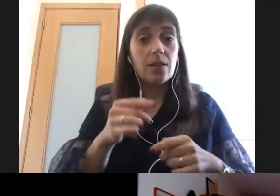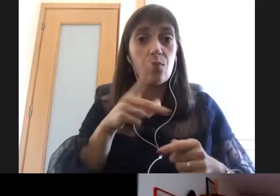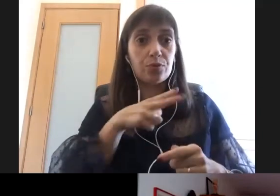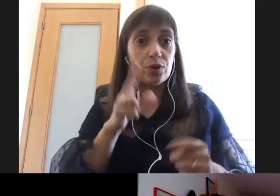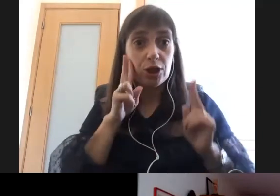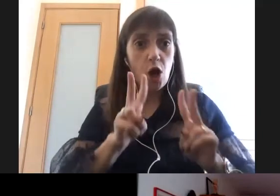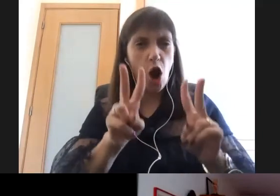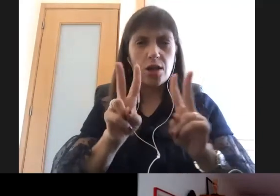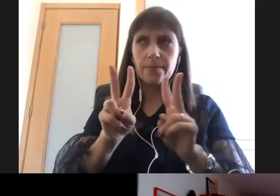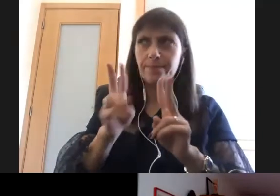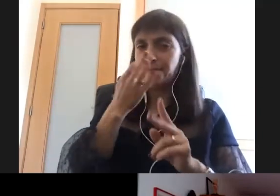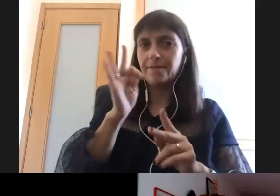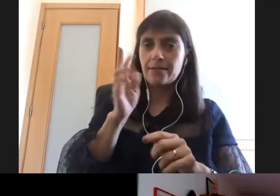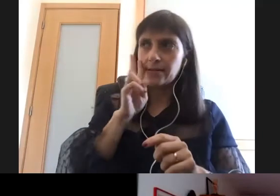França,